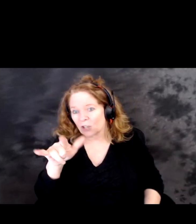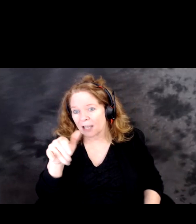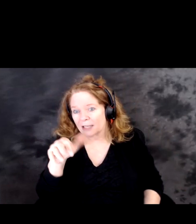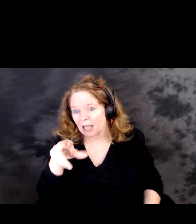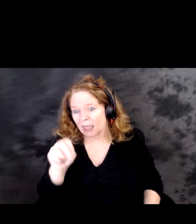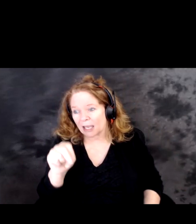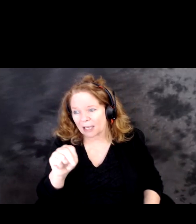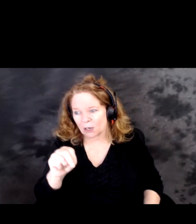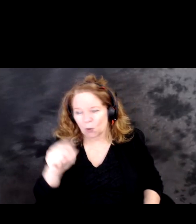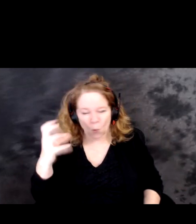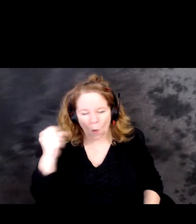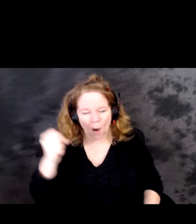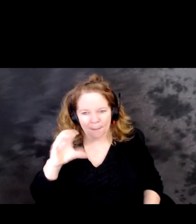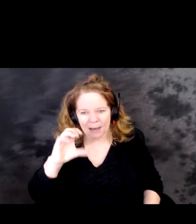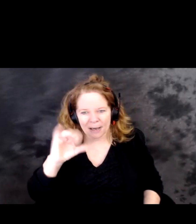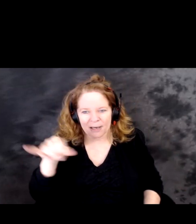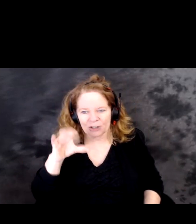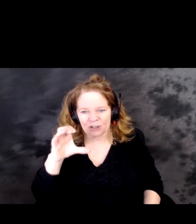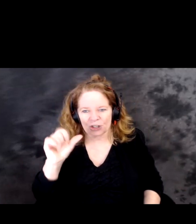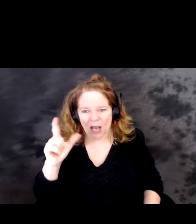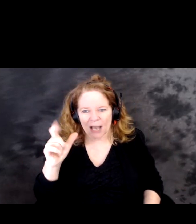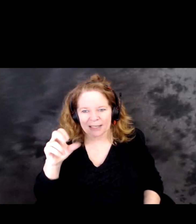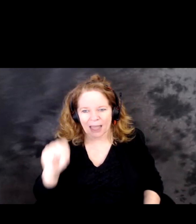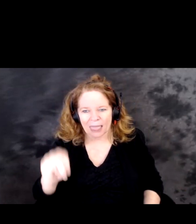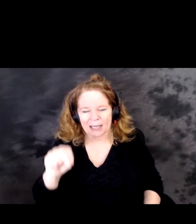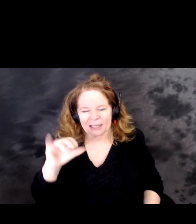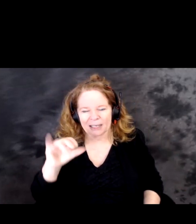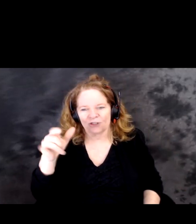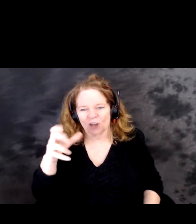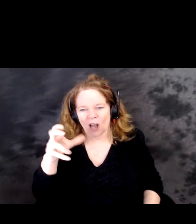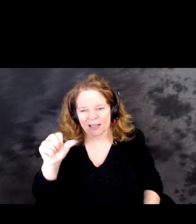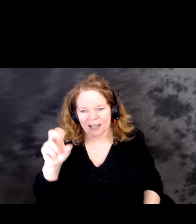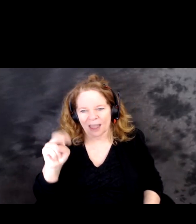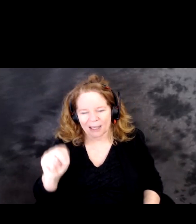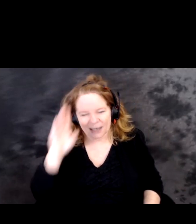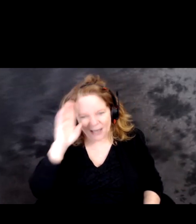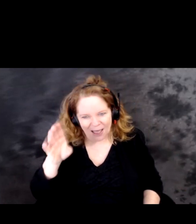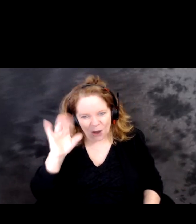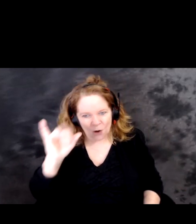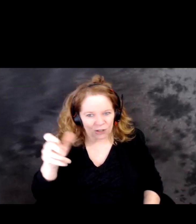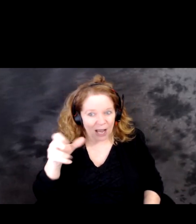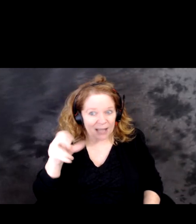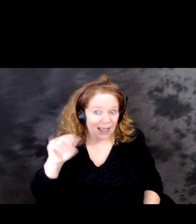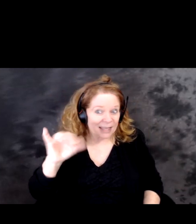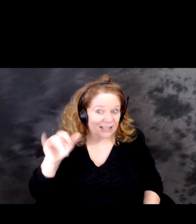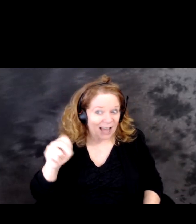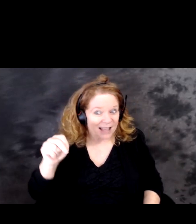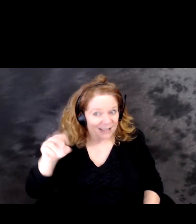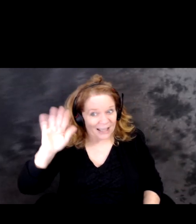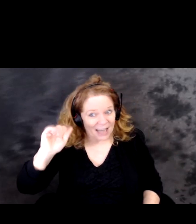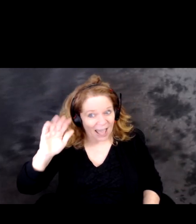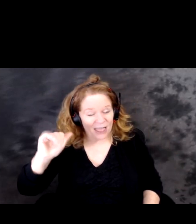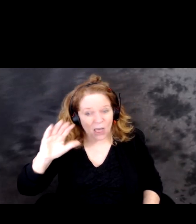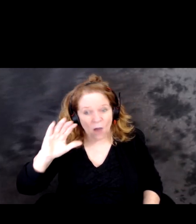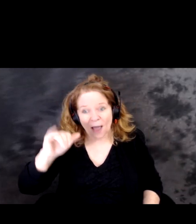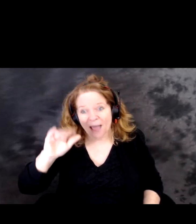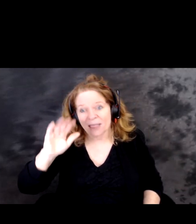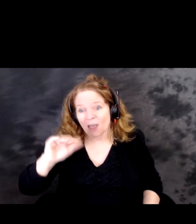Jocelyn. Jocelyn, whoop, Jocelyn. Hola, Jocelyn, Jocelyn, Jocelyn. Hola,